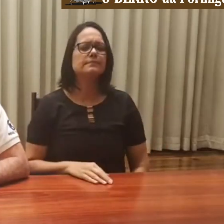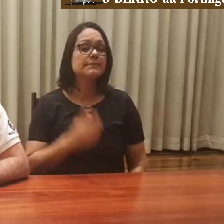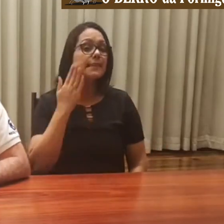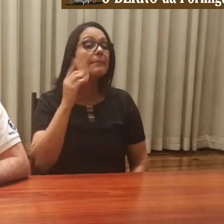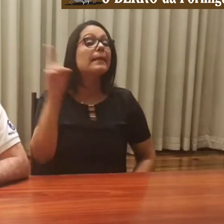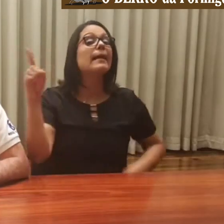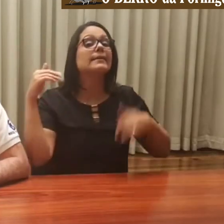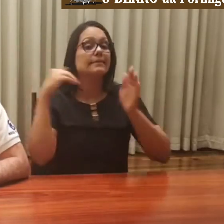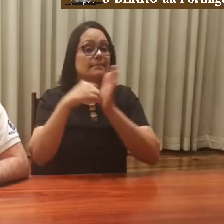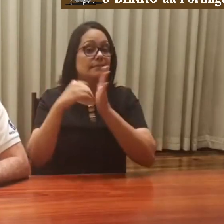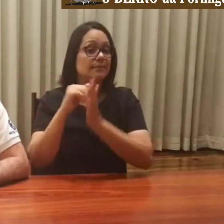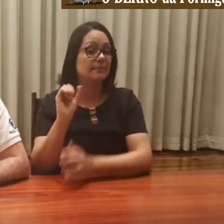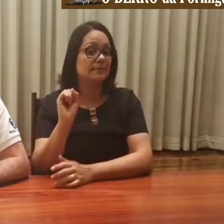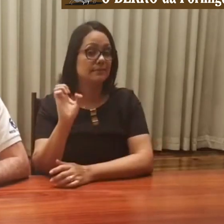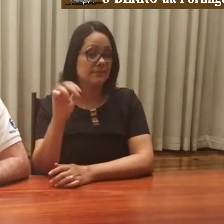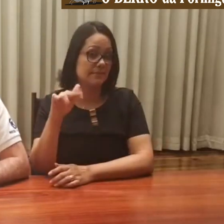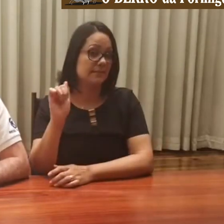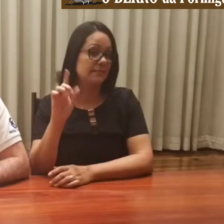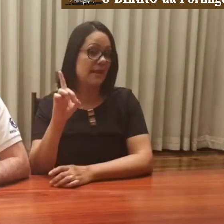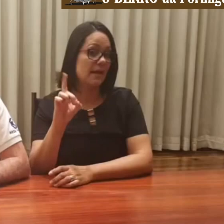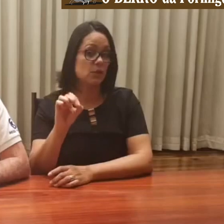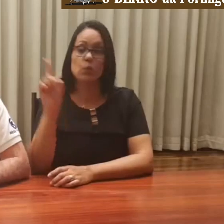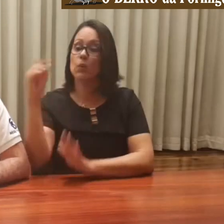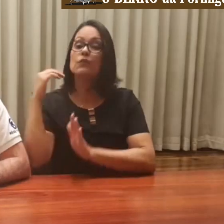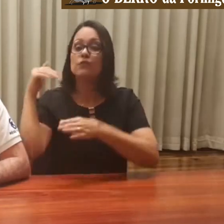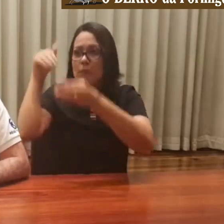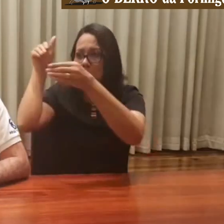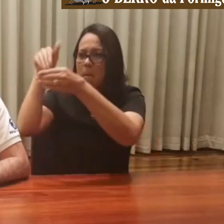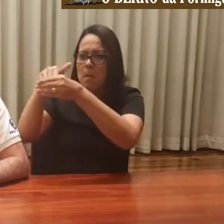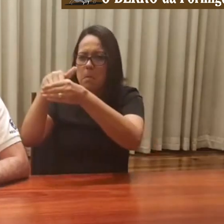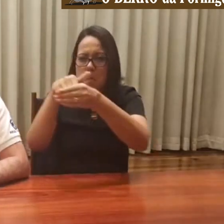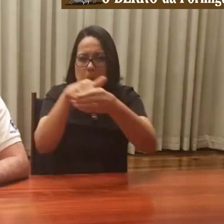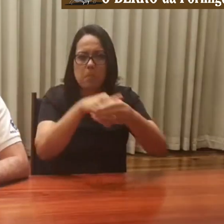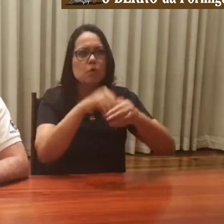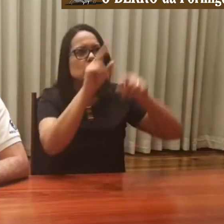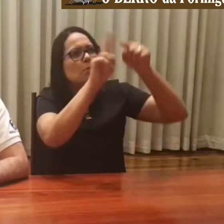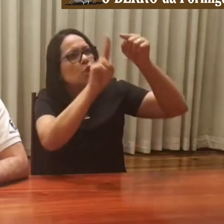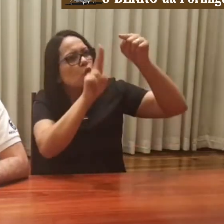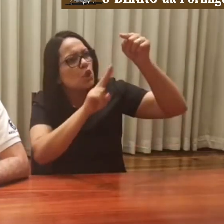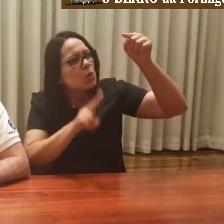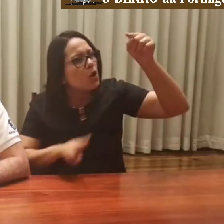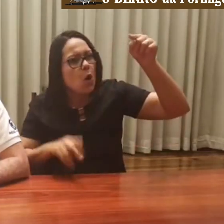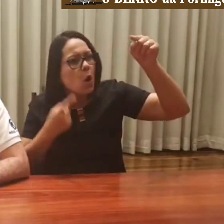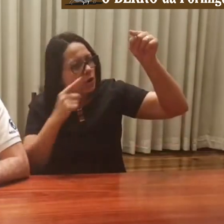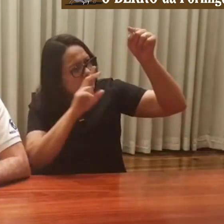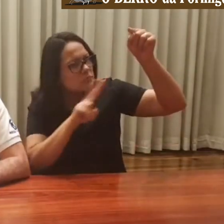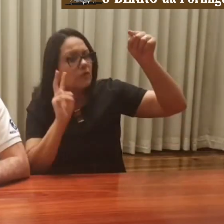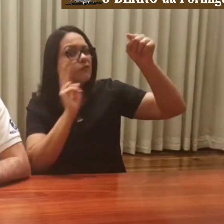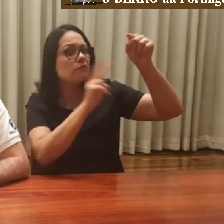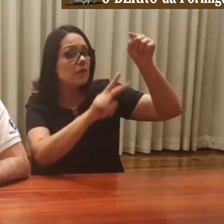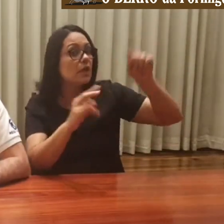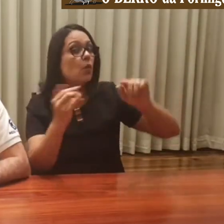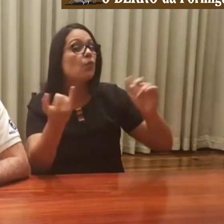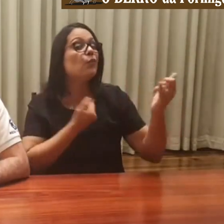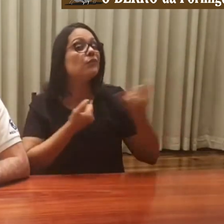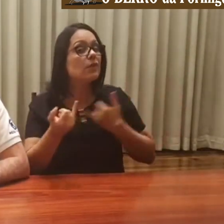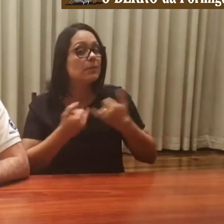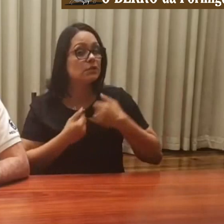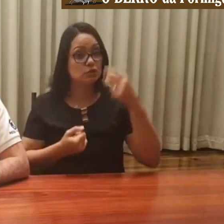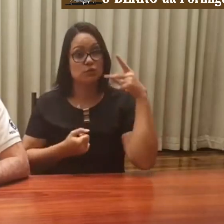lá no Senado? E lógico, o nome dos parlamentares foi, dos senadores foi colocado em público, né? E a informação que eu tive é que